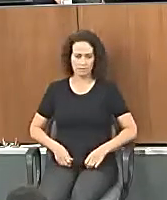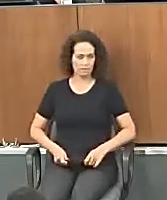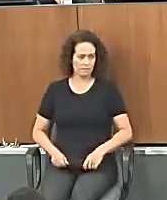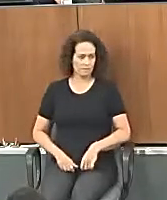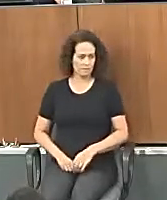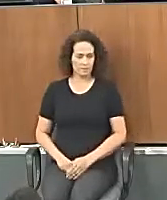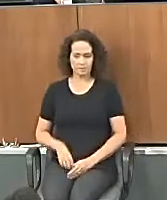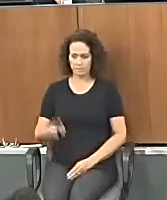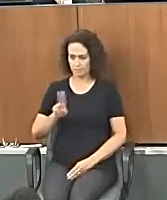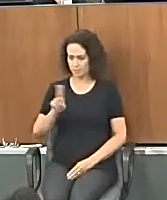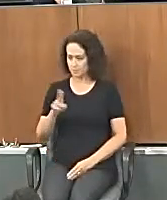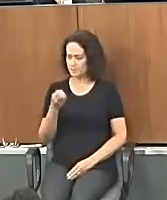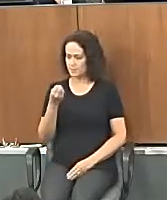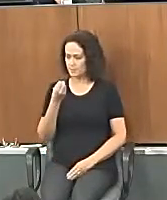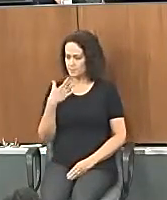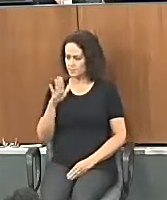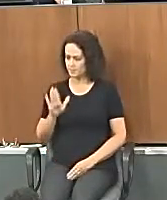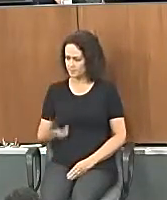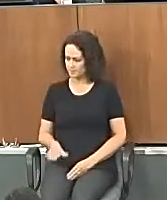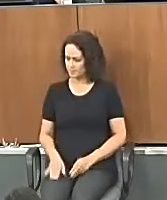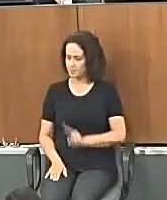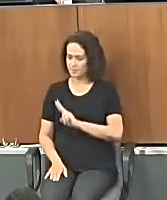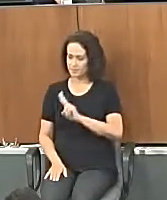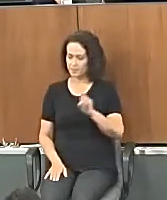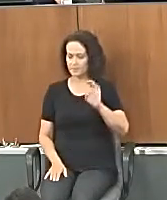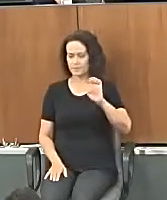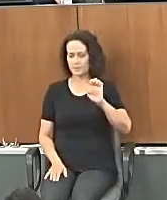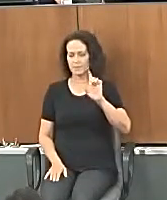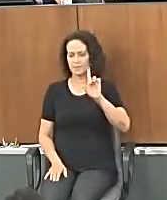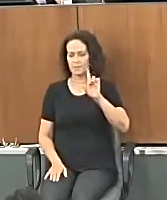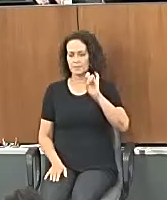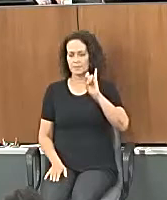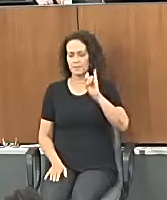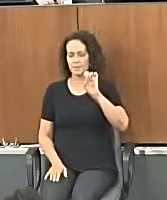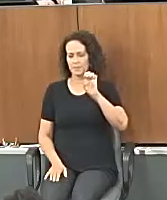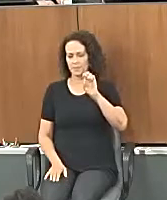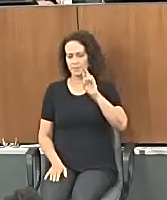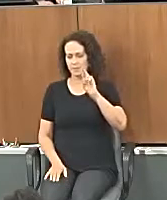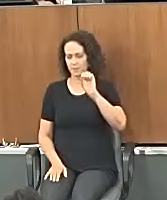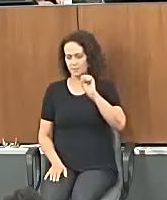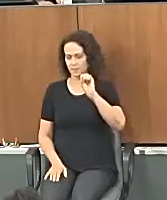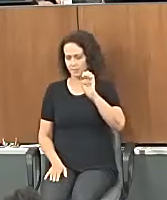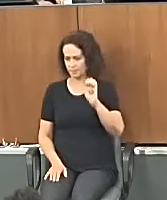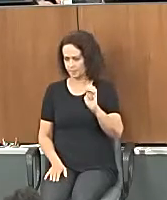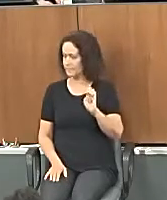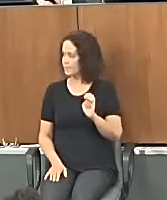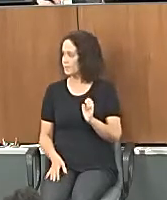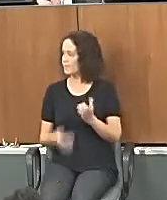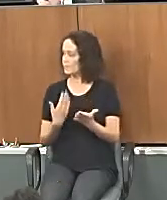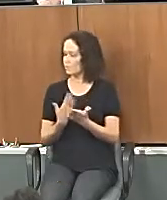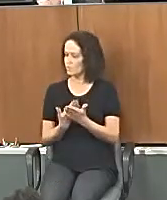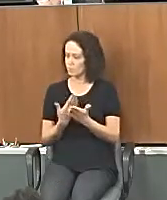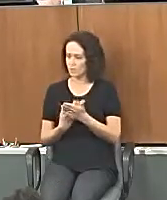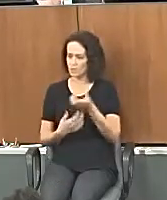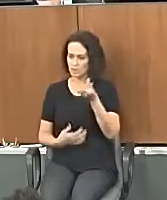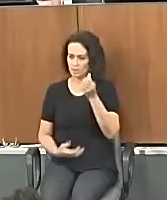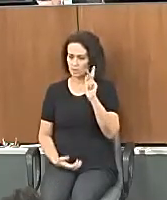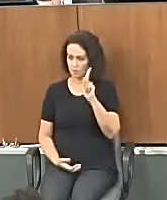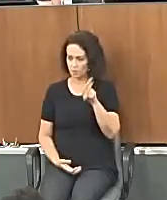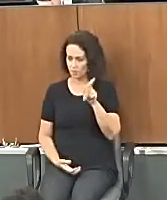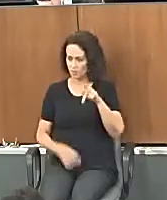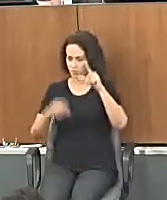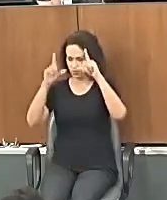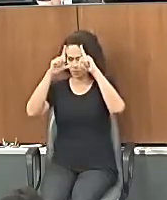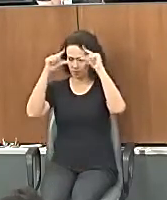boa tarde a todos meu nome é leu-se regina eu sou acadêmica de vocês período de enfermagem da puc